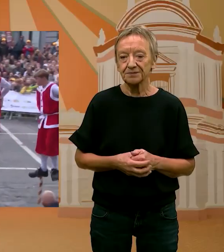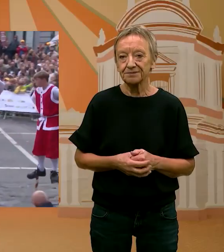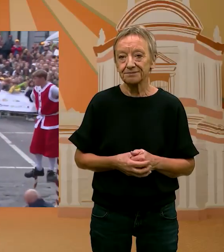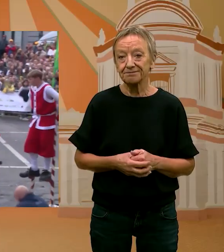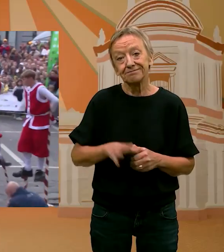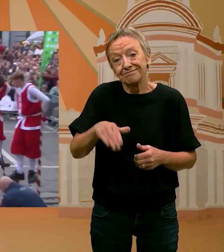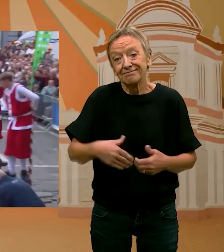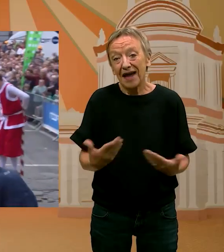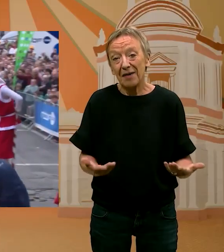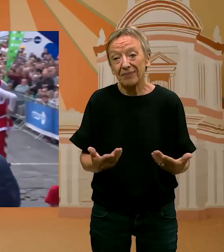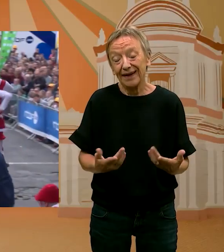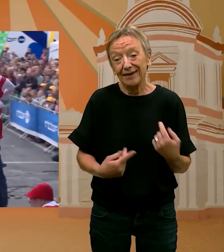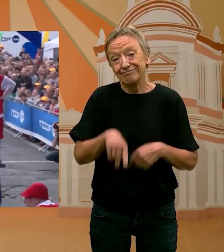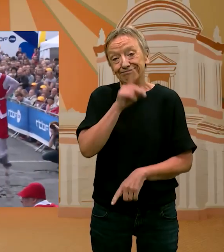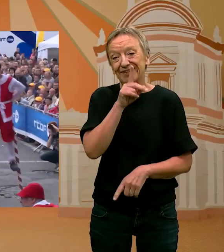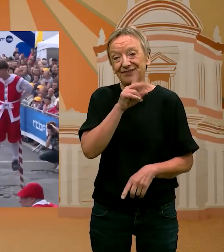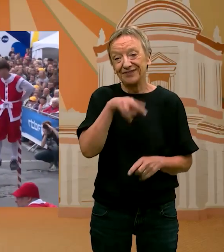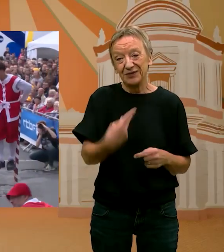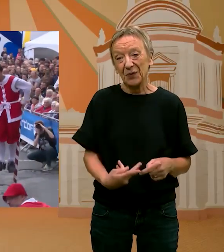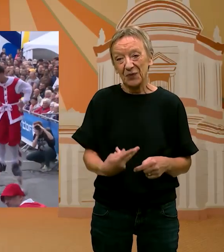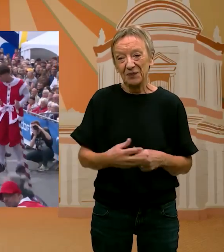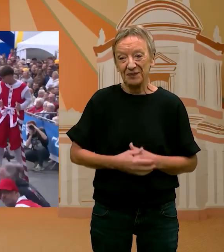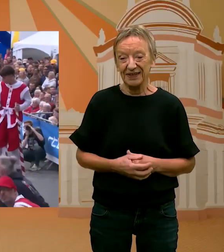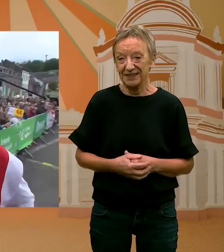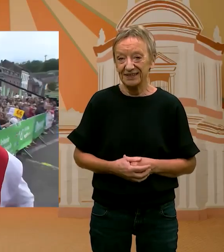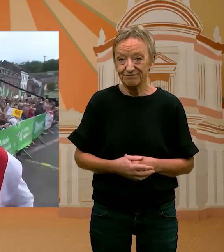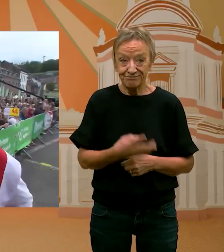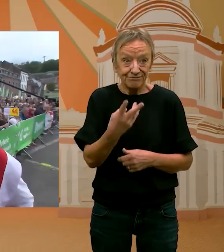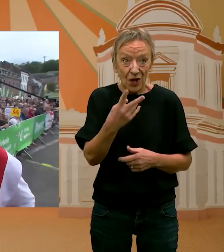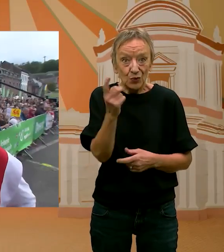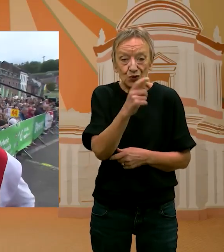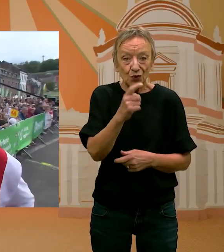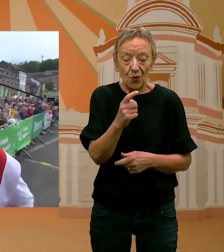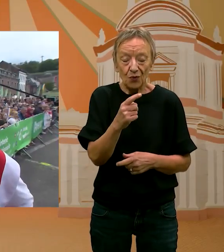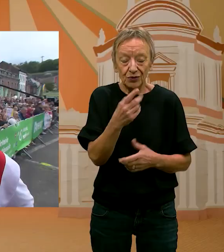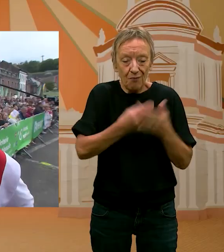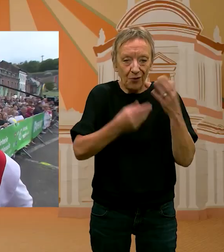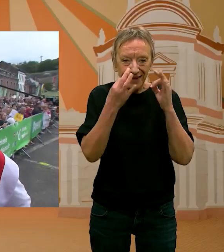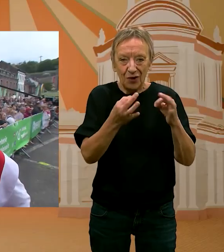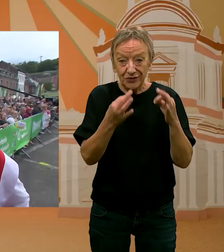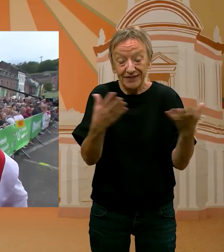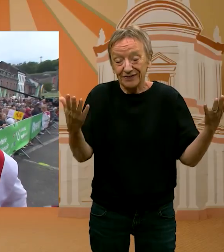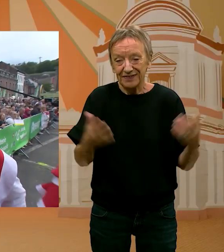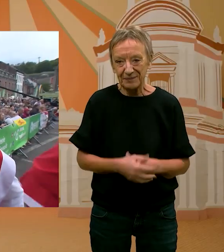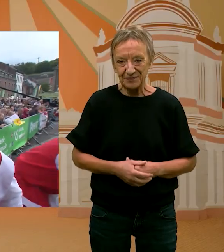après, la fatigue a fait une petite seconde d'inattention et c'est parti. Merci Hugues, on te laisse vivre la